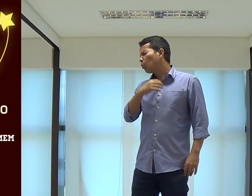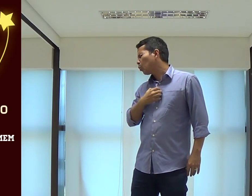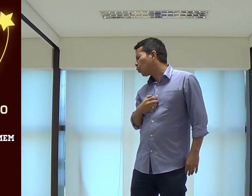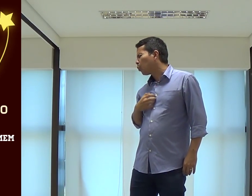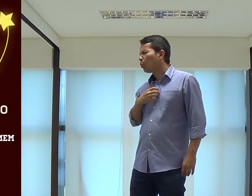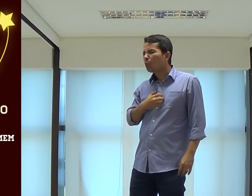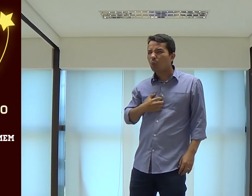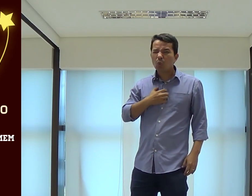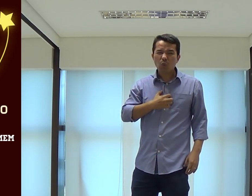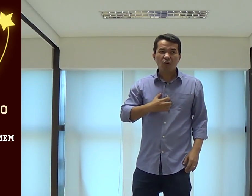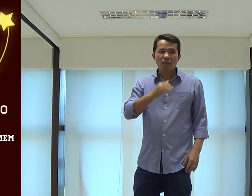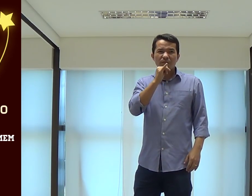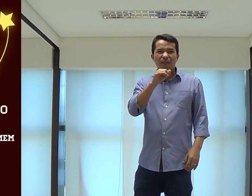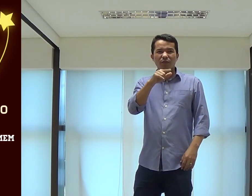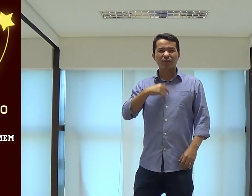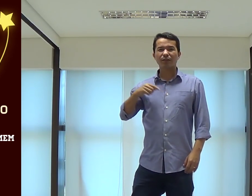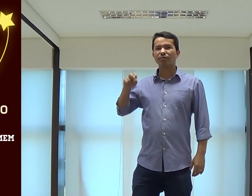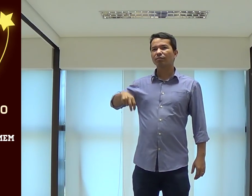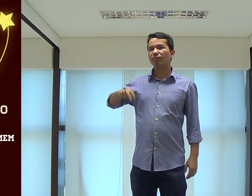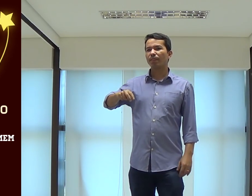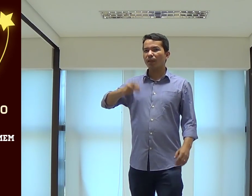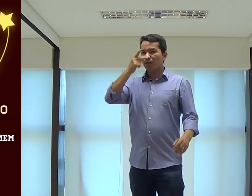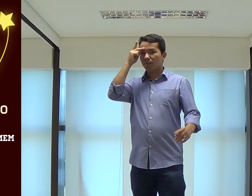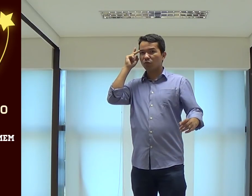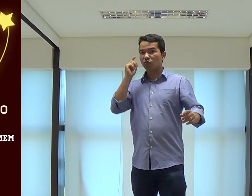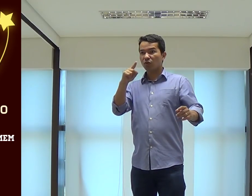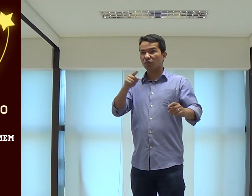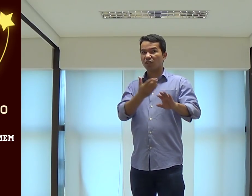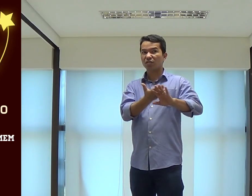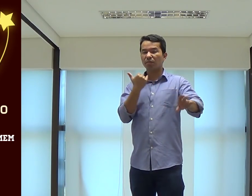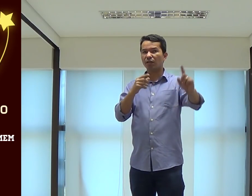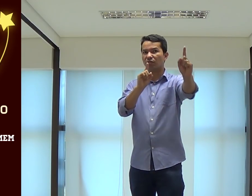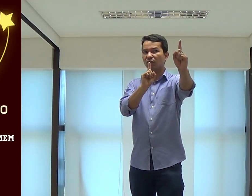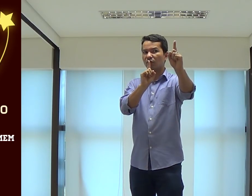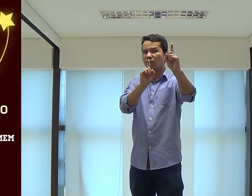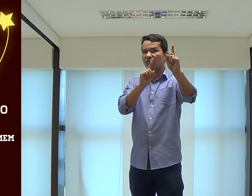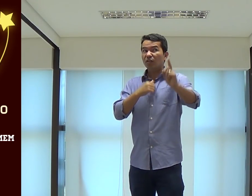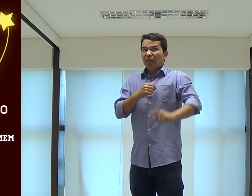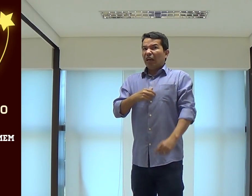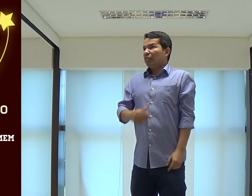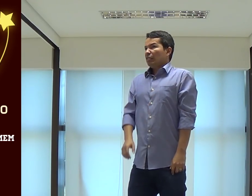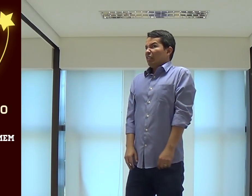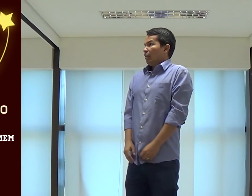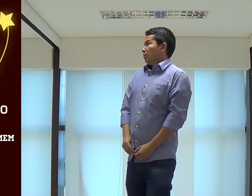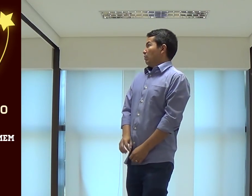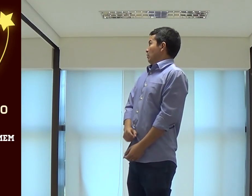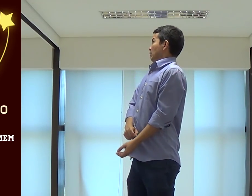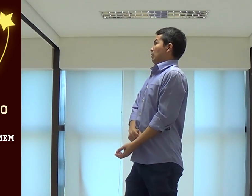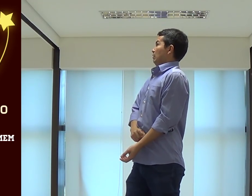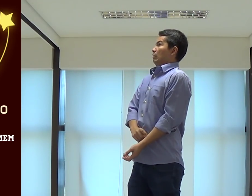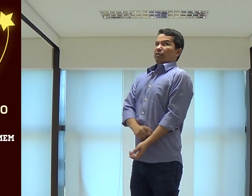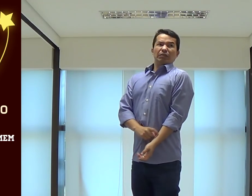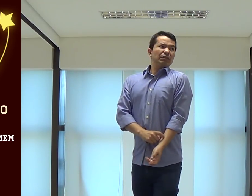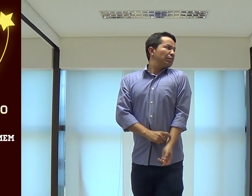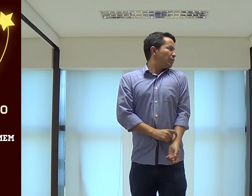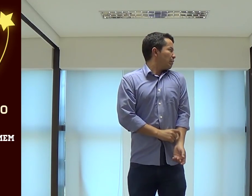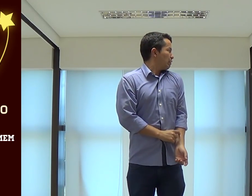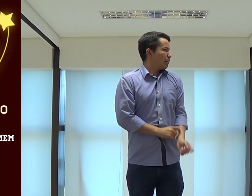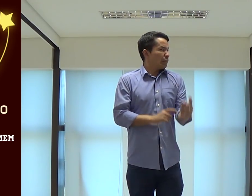gente se afastar, a gente parece que fica naquela aflição. Às vezes você tá vendo aquela pessoa que você não fala há tempos, e daí você se cruza e você começa a ficar